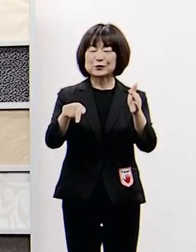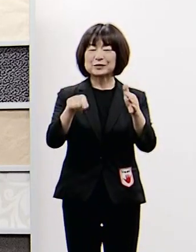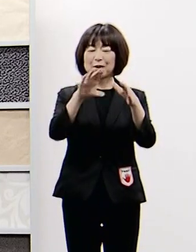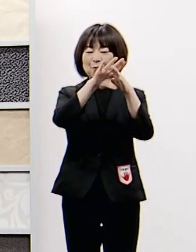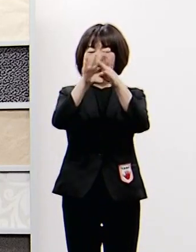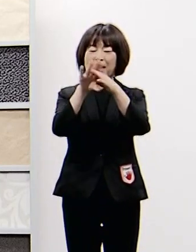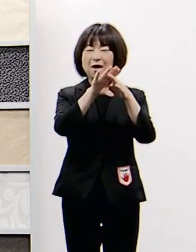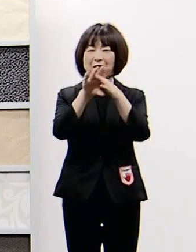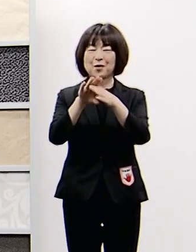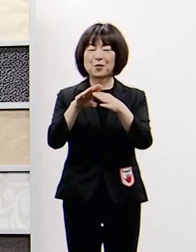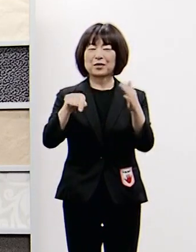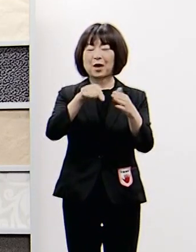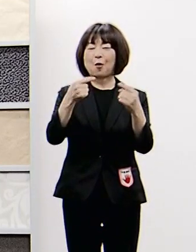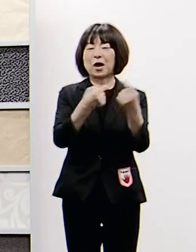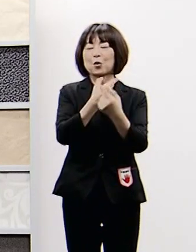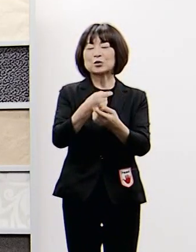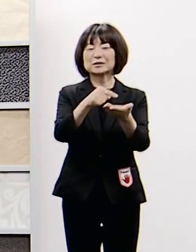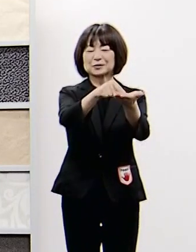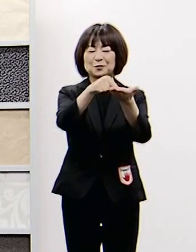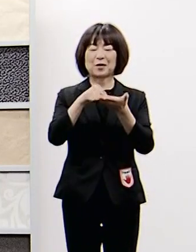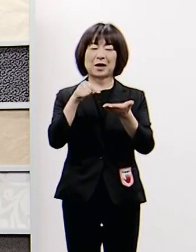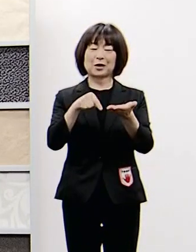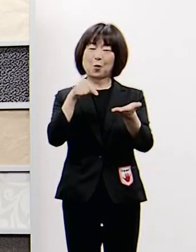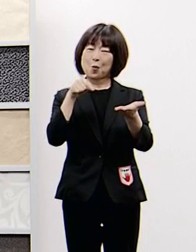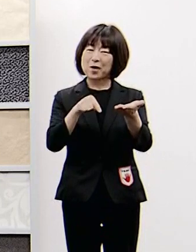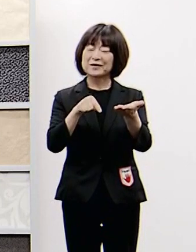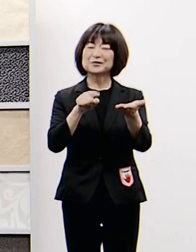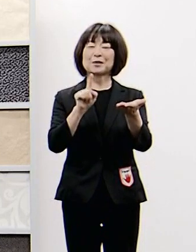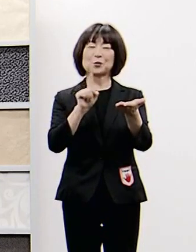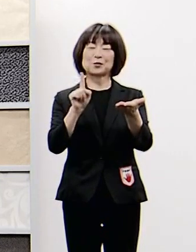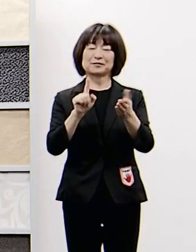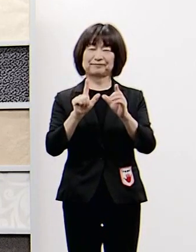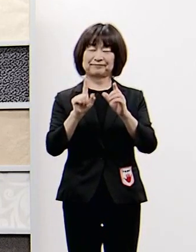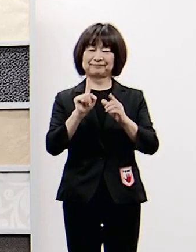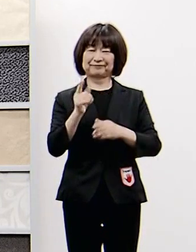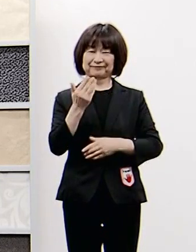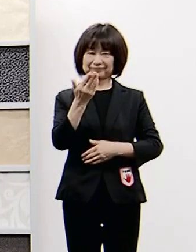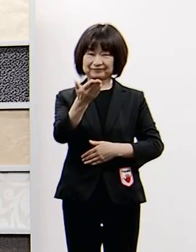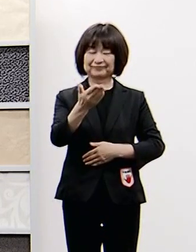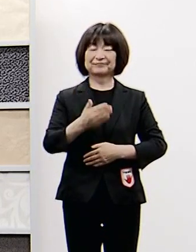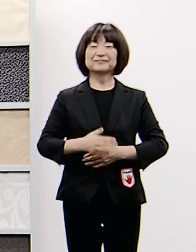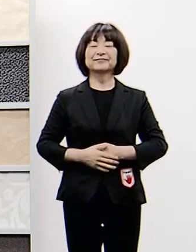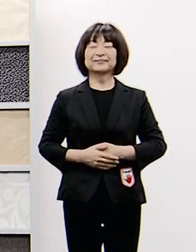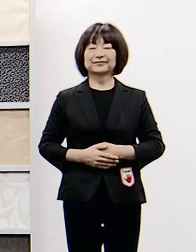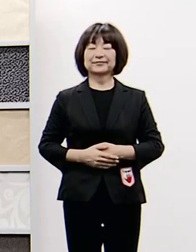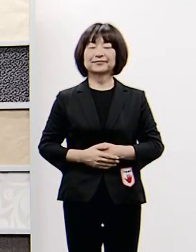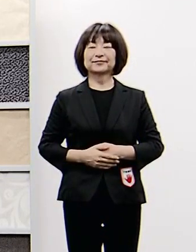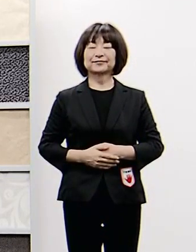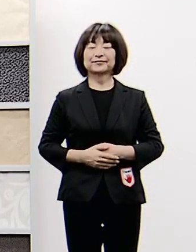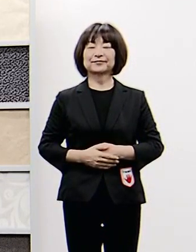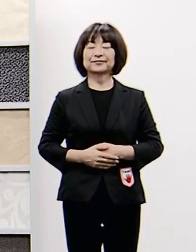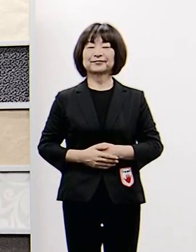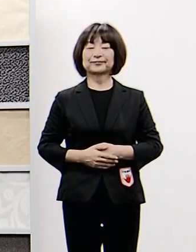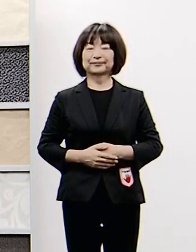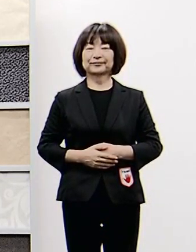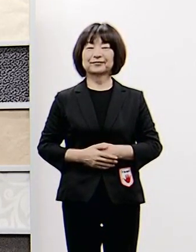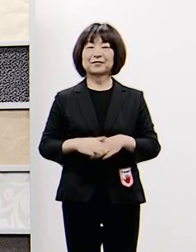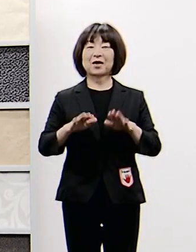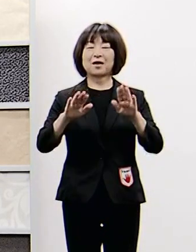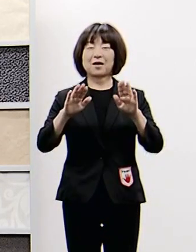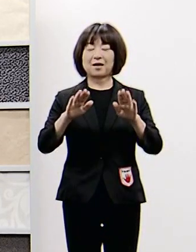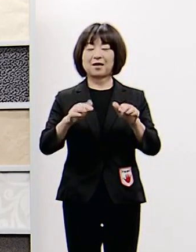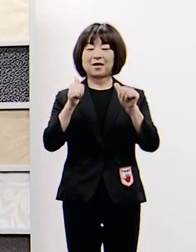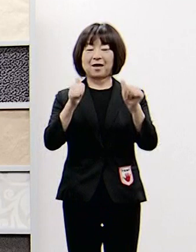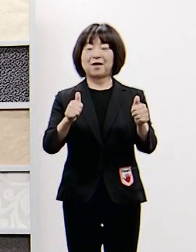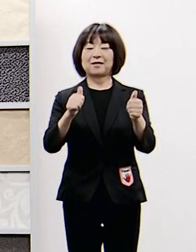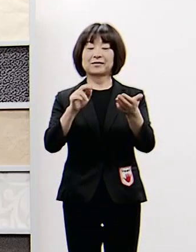こともおっしゃっているんですがこの点県のホームページで掲載されているものについてはどういうふうに対応考えられていますでしょうか今回の判決を